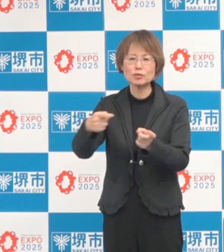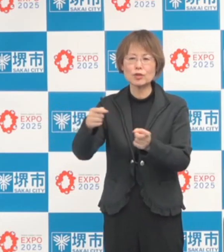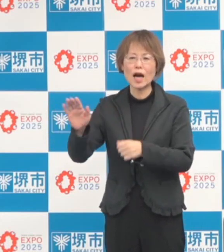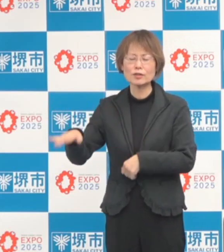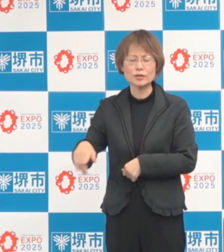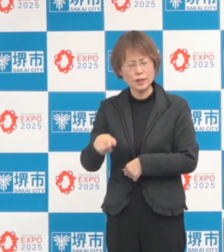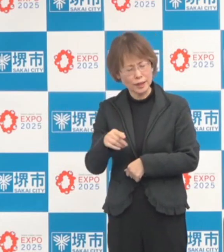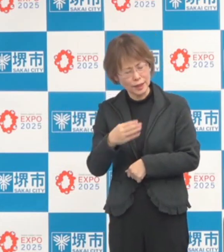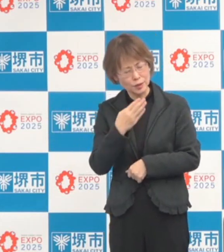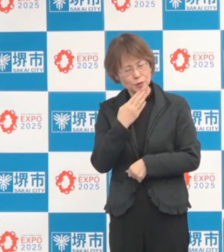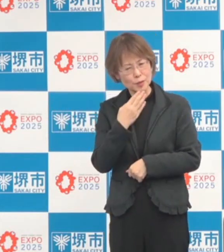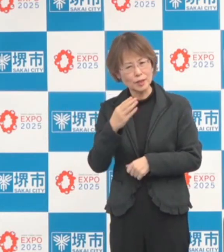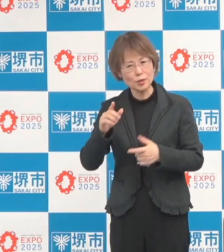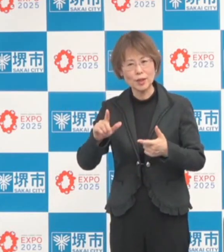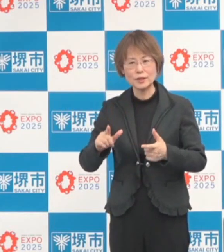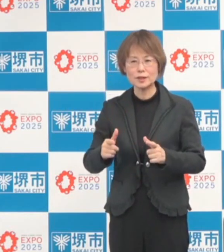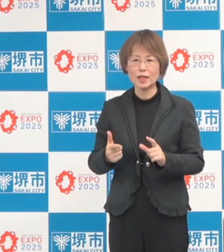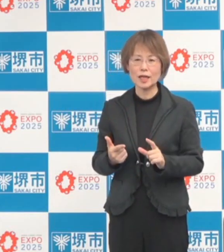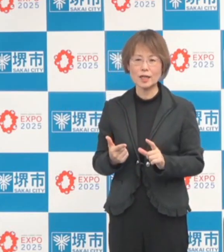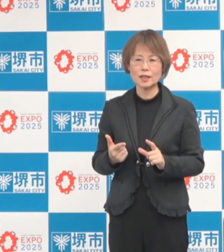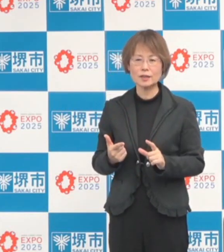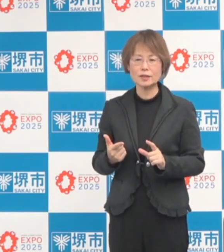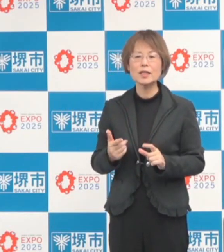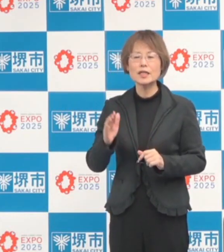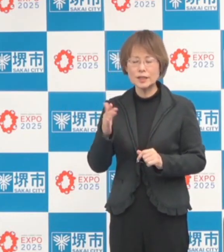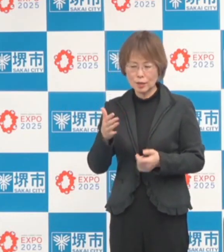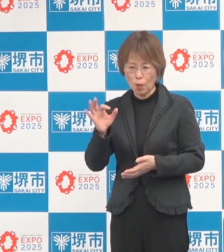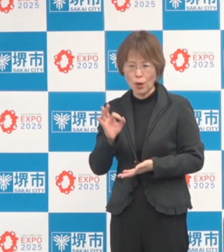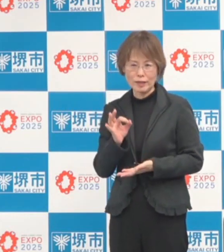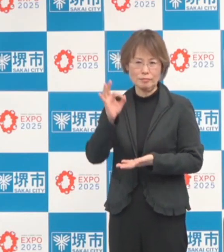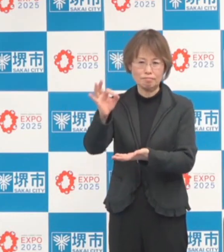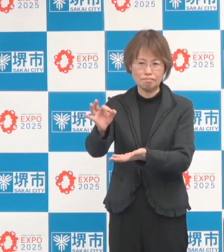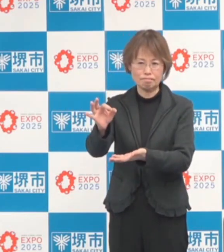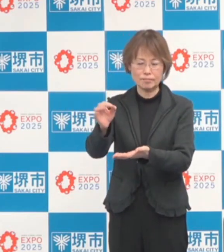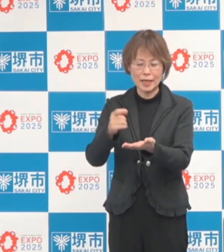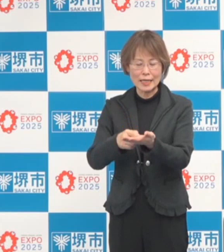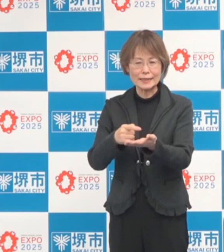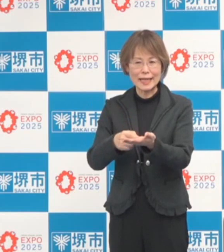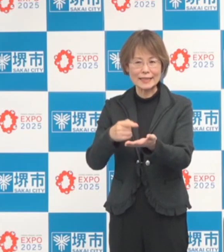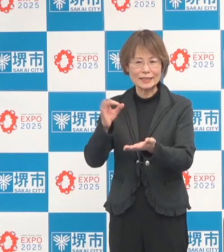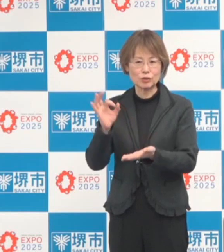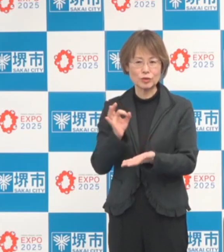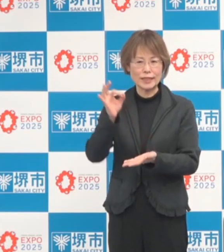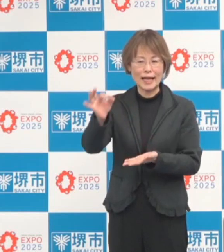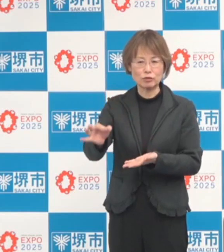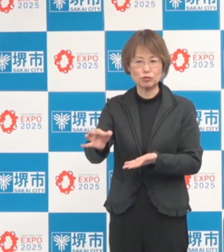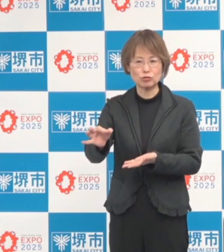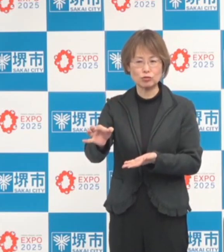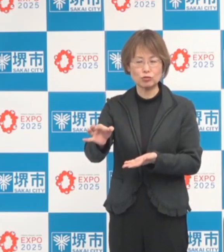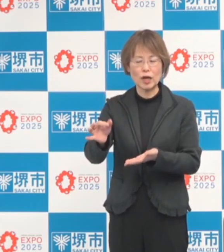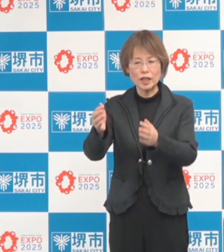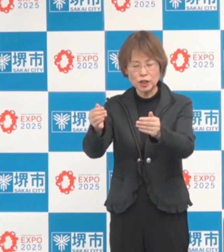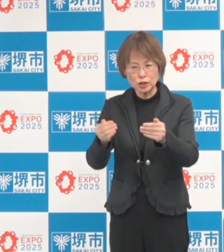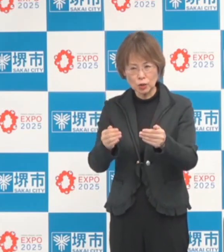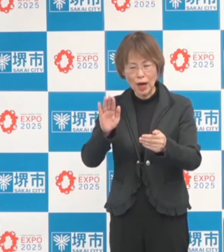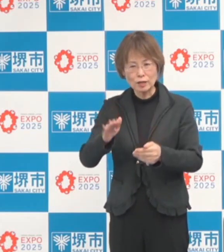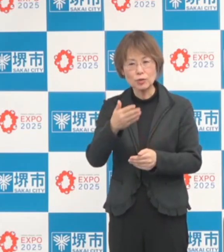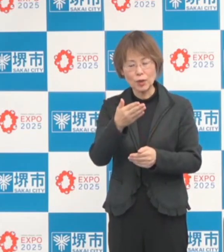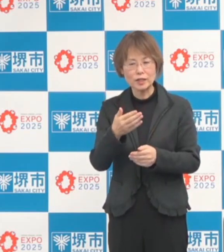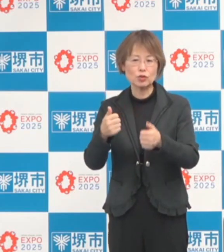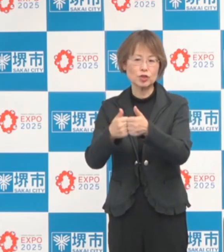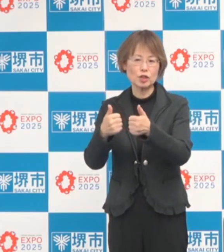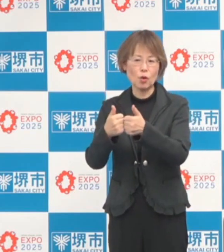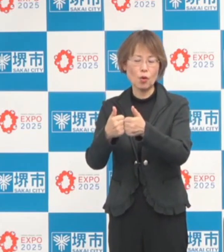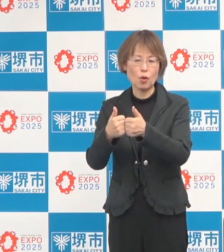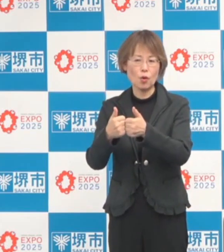便とは言えないのではないかという状況の中で、これだけのお金を、まあ、税金として入れるべきなのかという議論は、